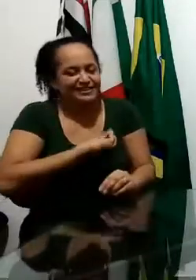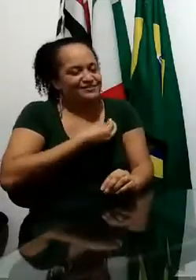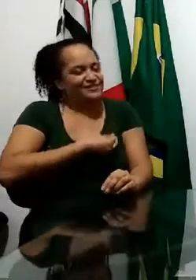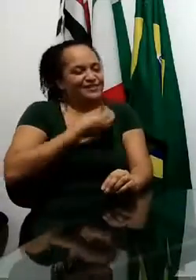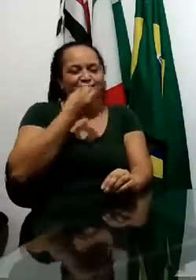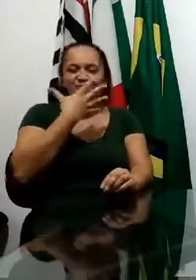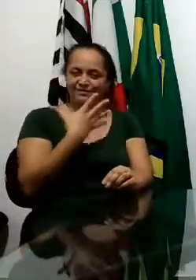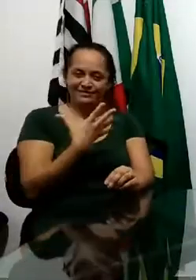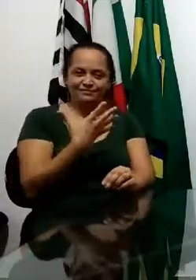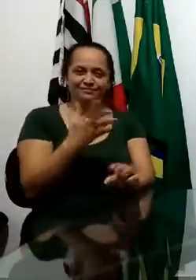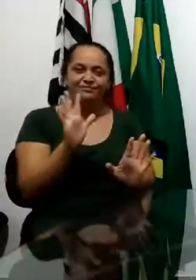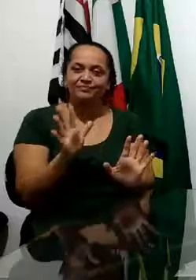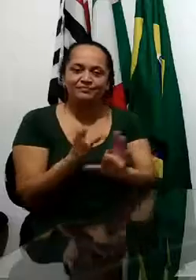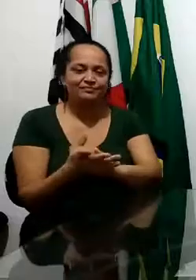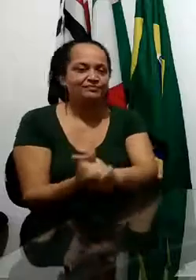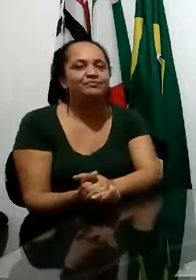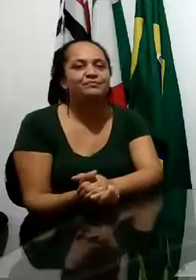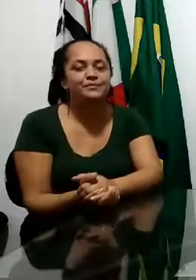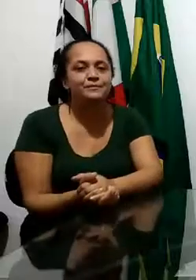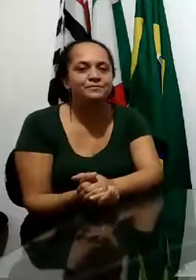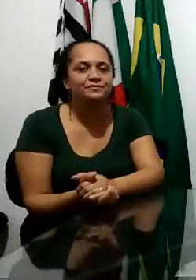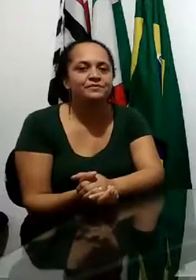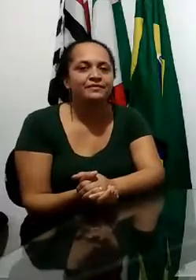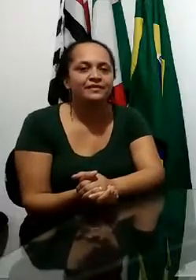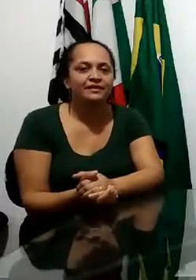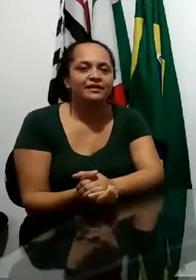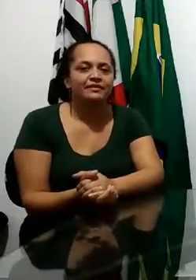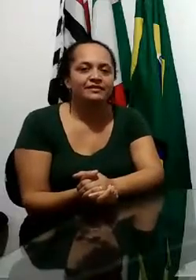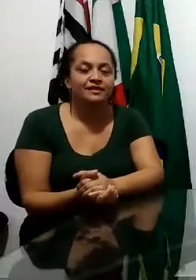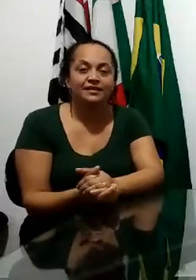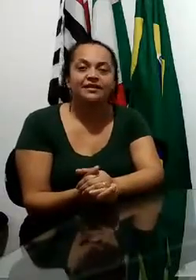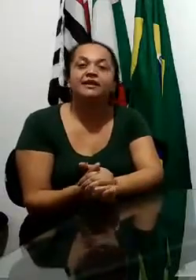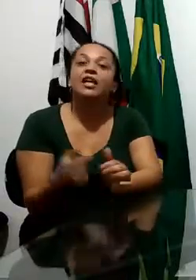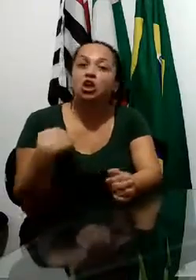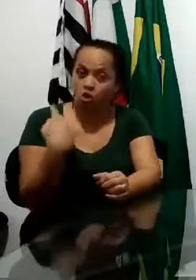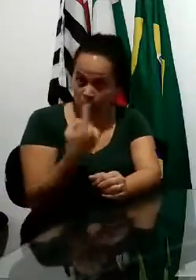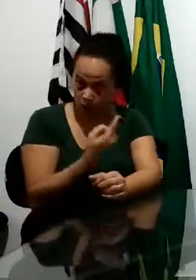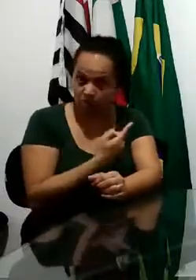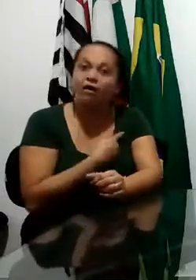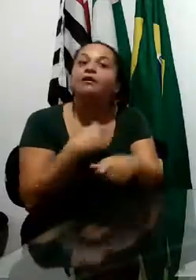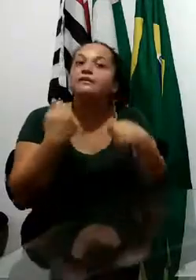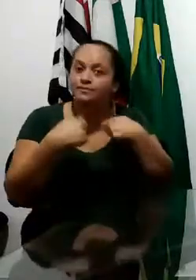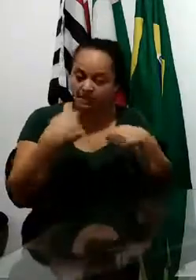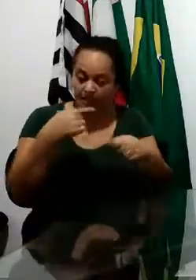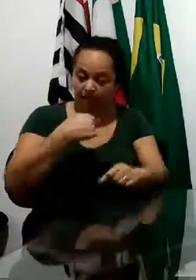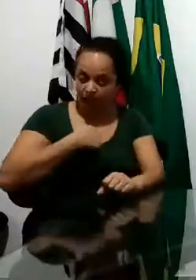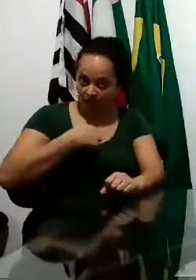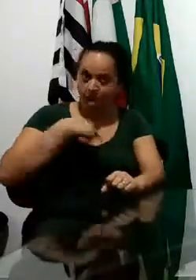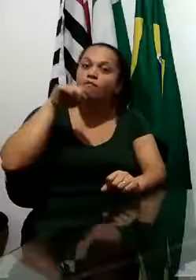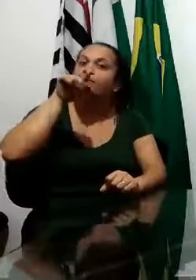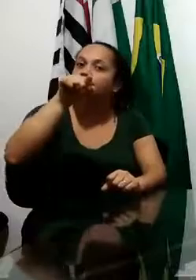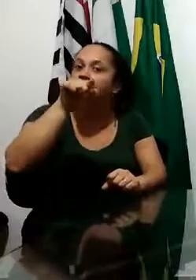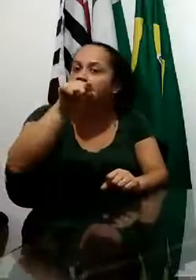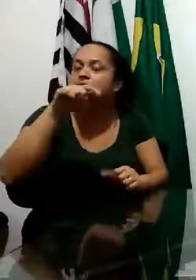de Cristo, não é? E essa grande incumbência foi dada a mim e a você. E é